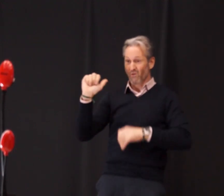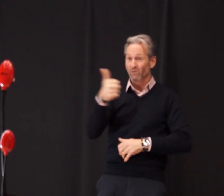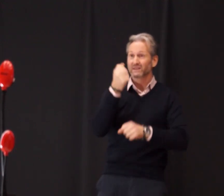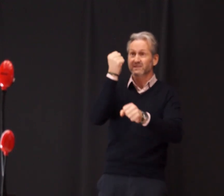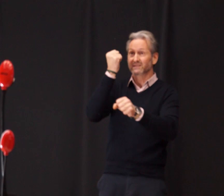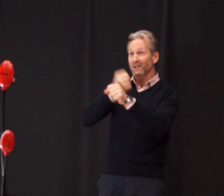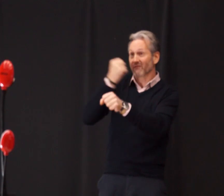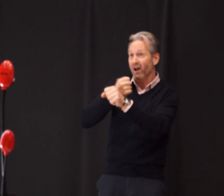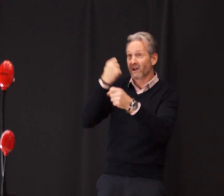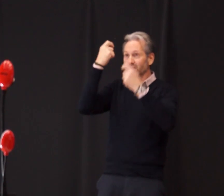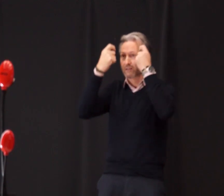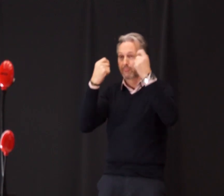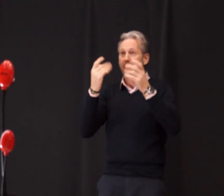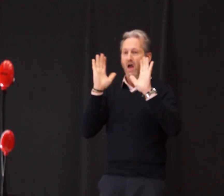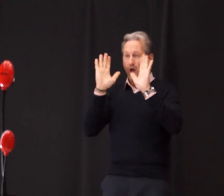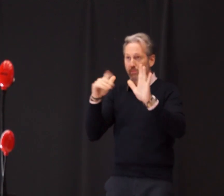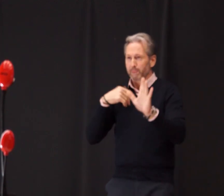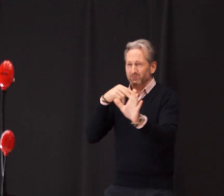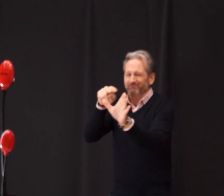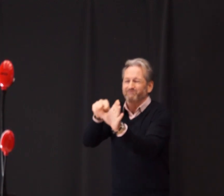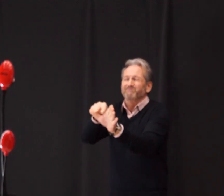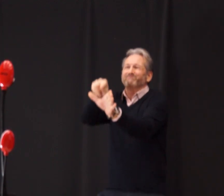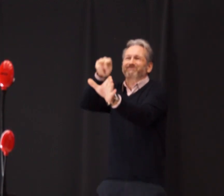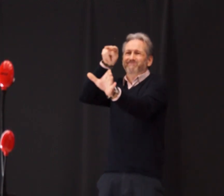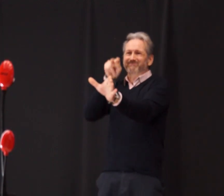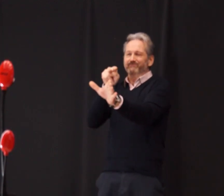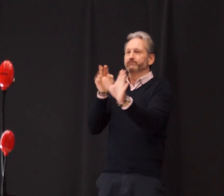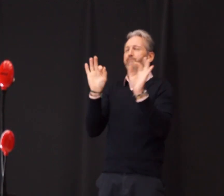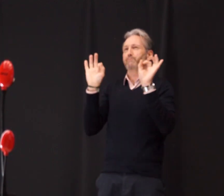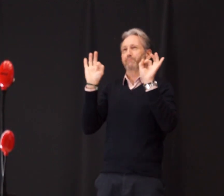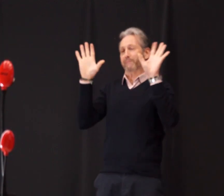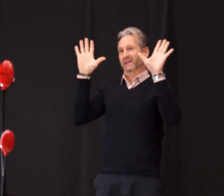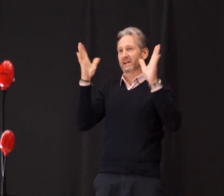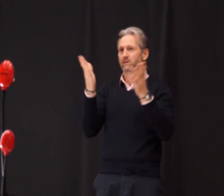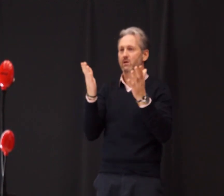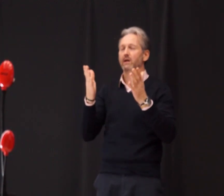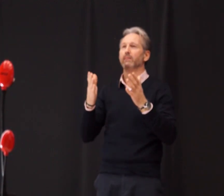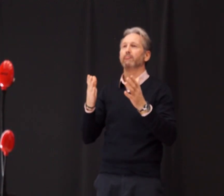sur comment fonctionne cette langue. Et donc, je dois partir de leur expérience.